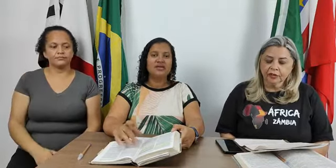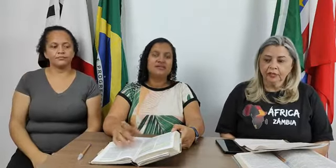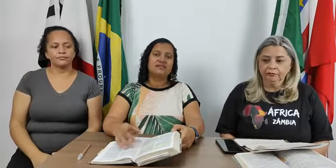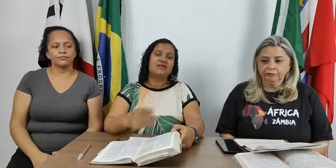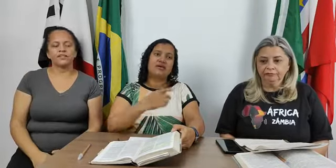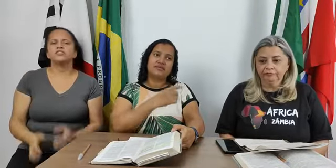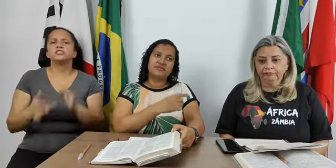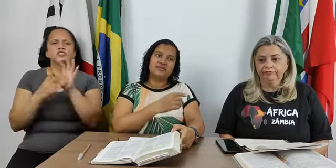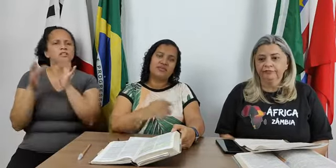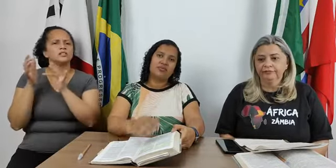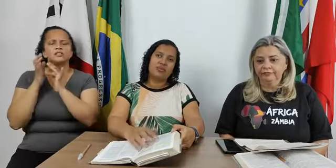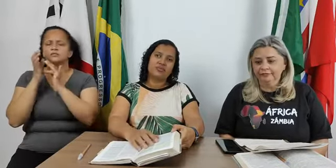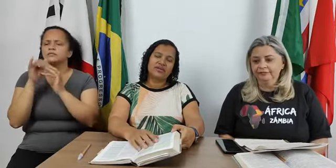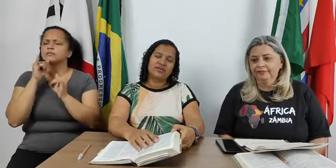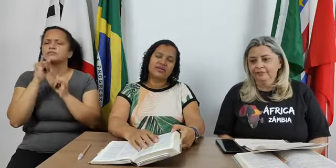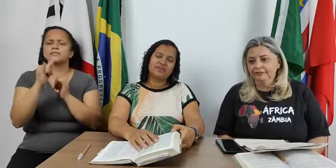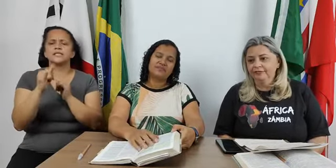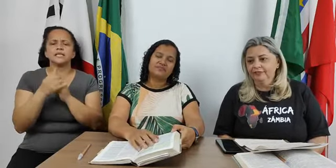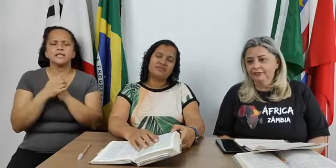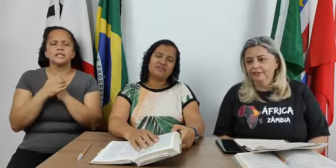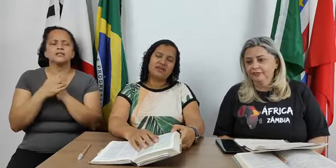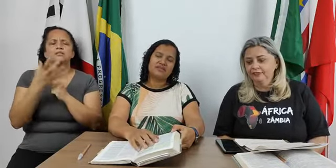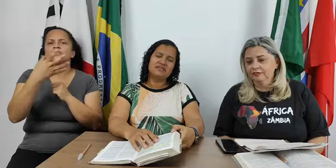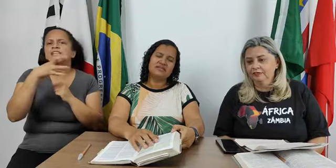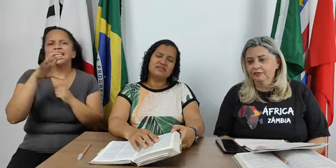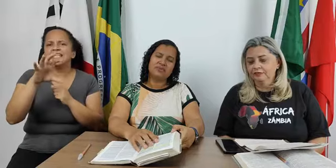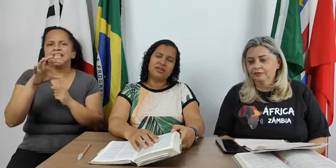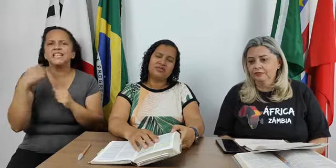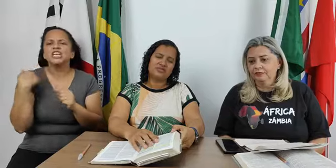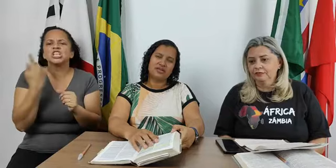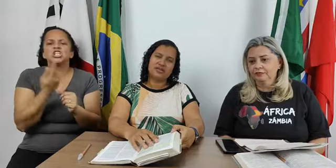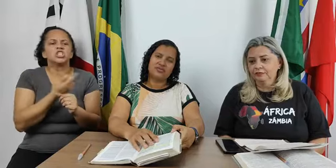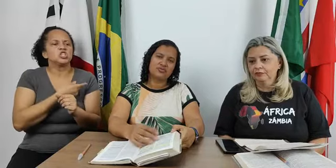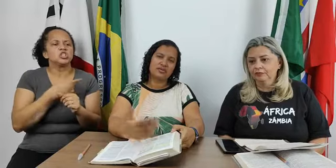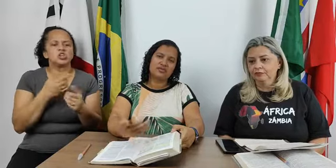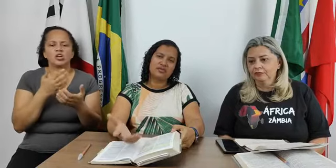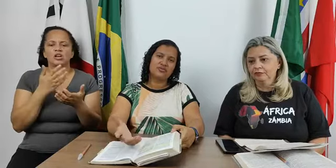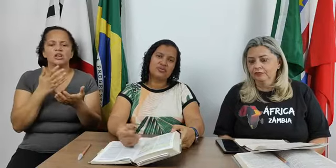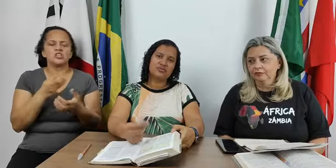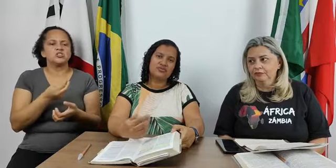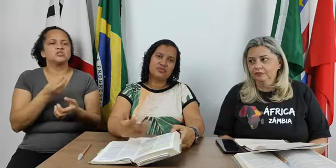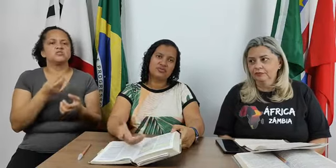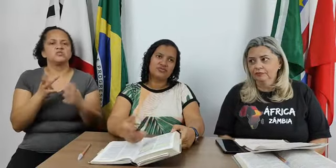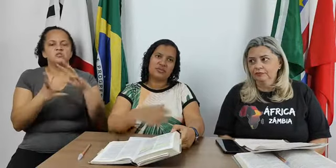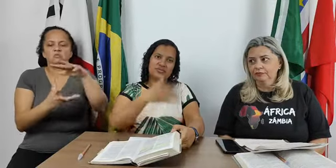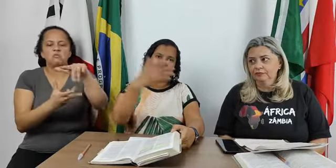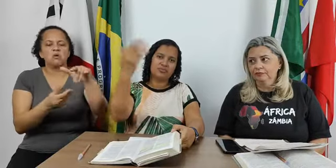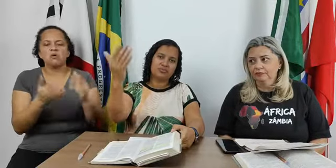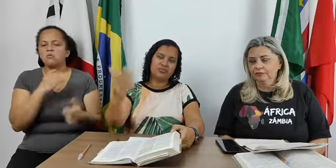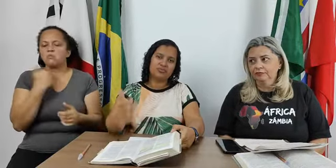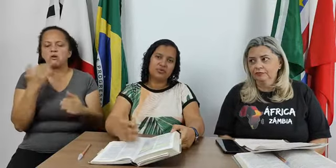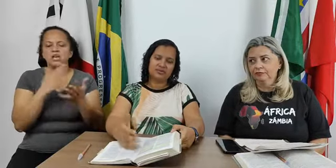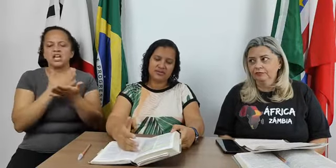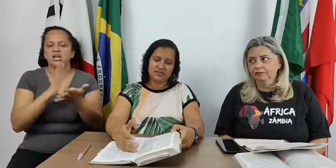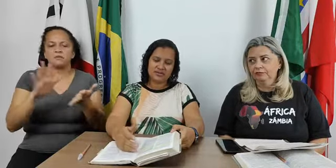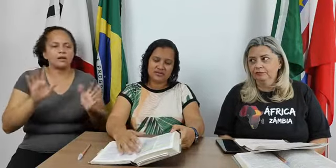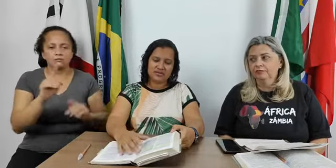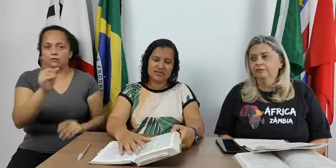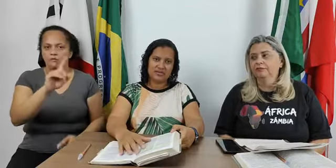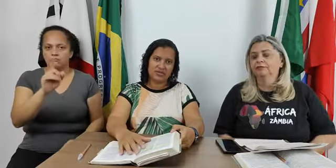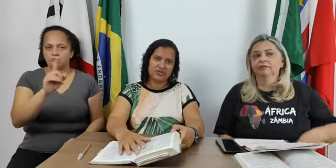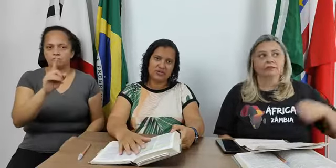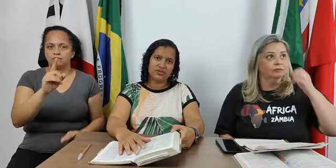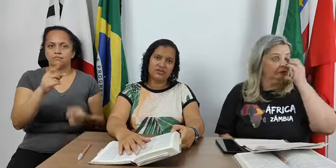maligno. Então, tem um ponto aqui, né? Às vezes a gente pensa, gente, eu já tenho muitos anos, já passei por